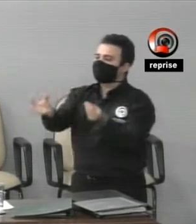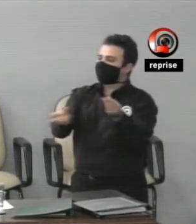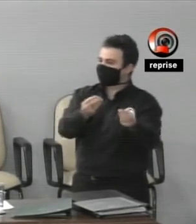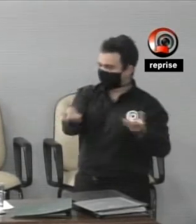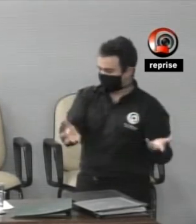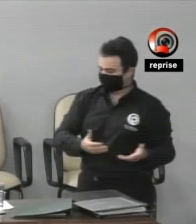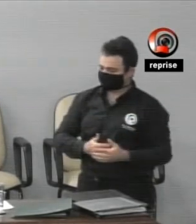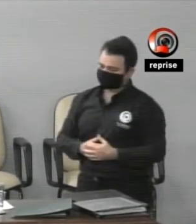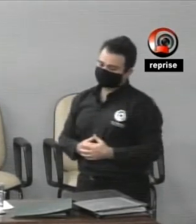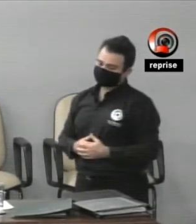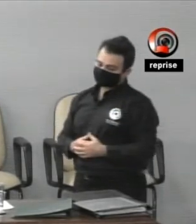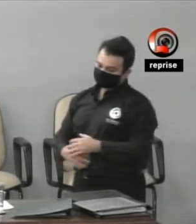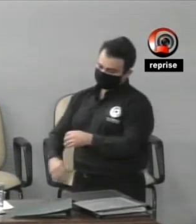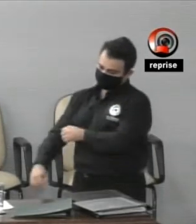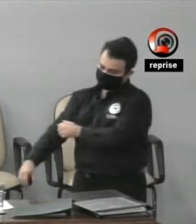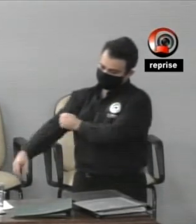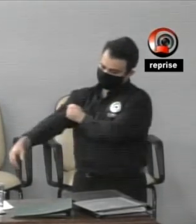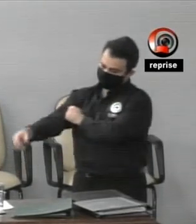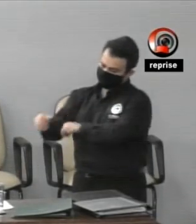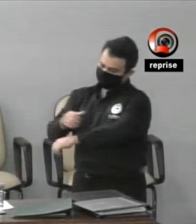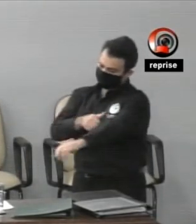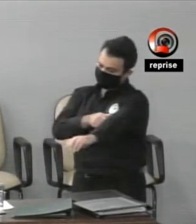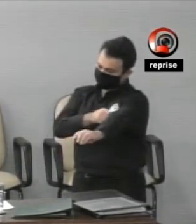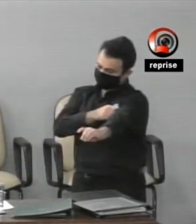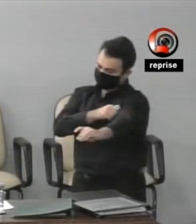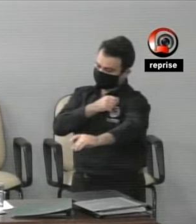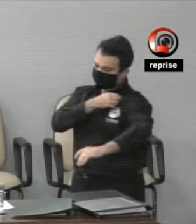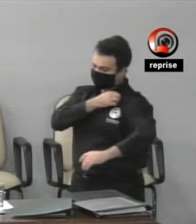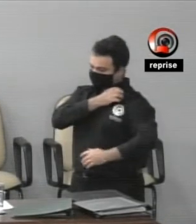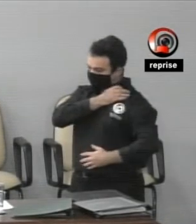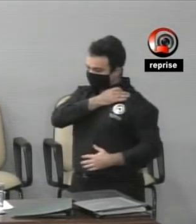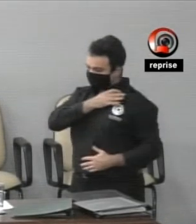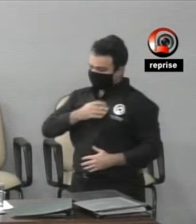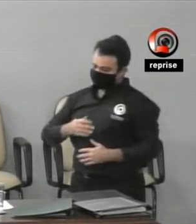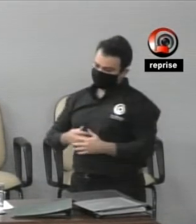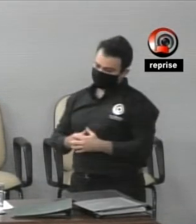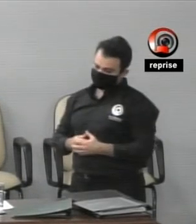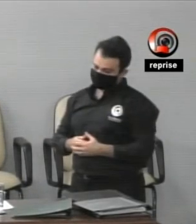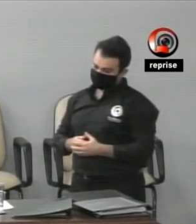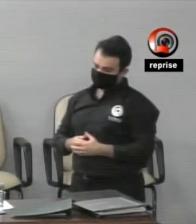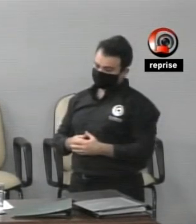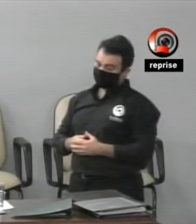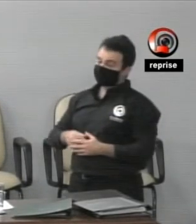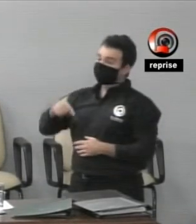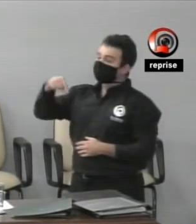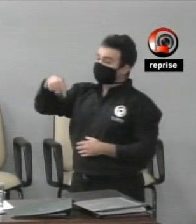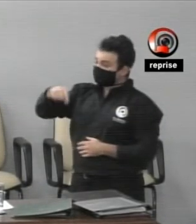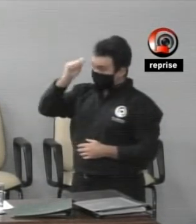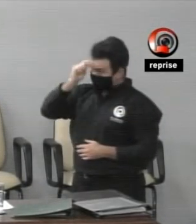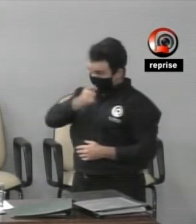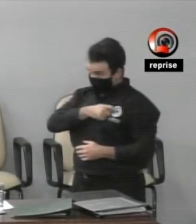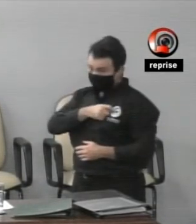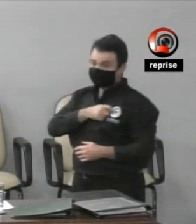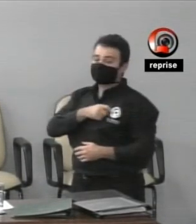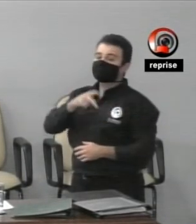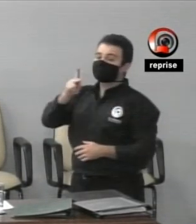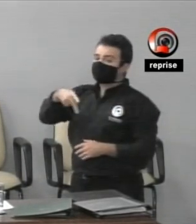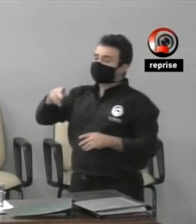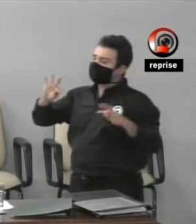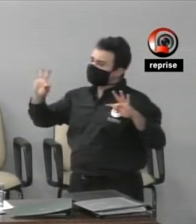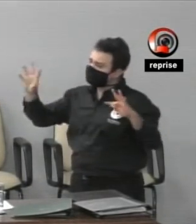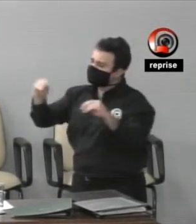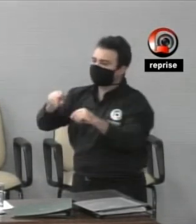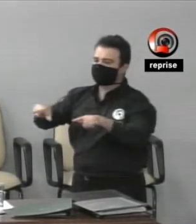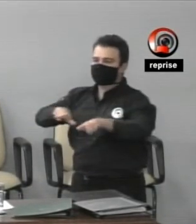parênteses aqui para enfatizar o excelente trabalho dos professores da rede pública, no sentido de se